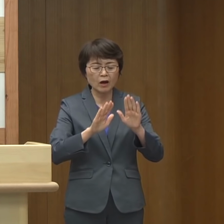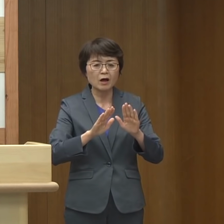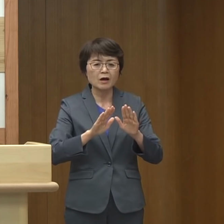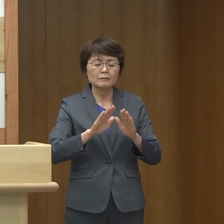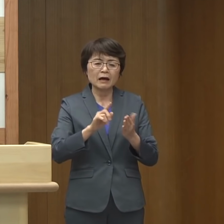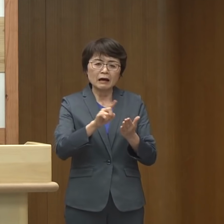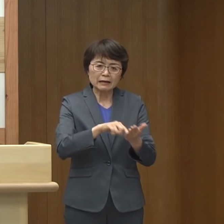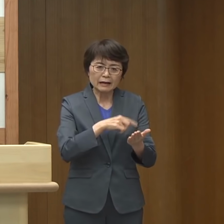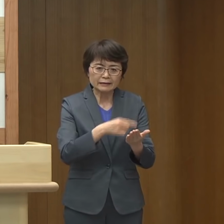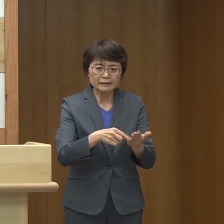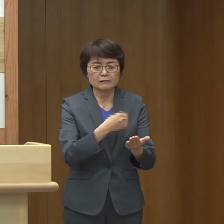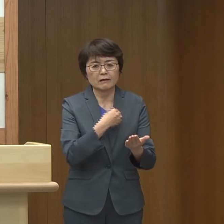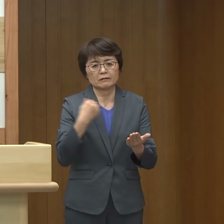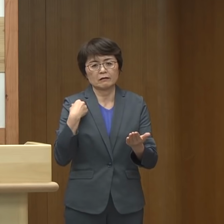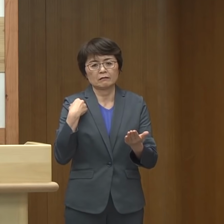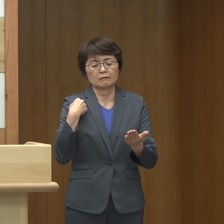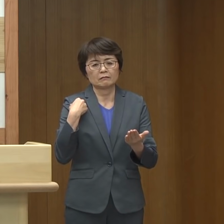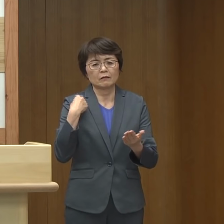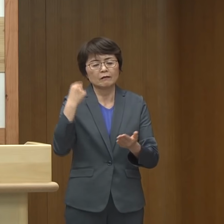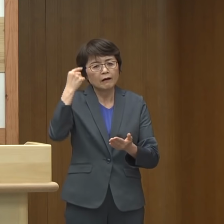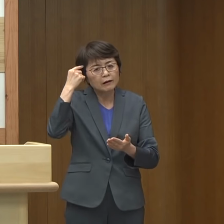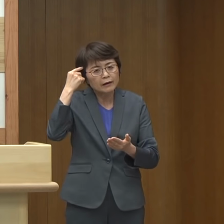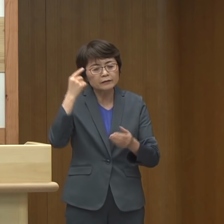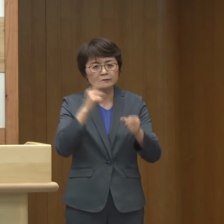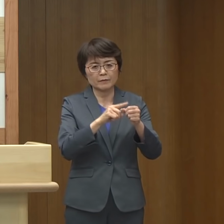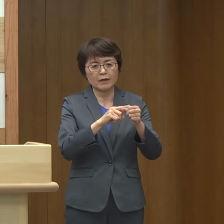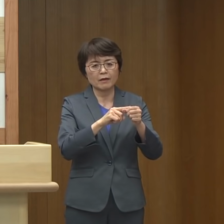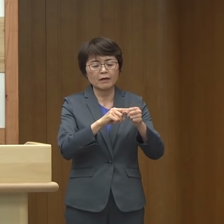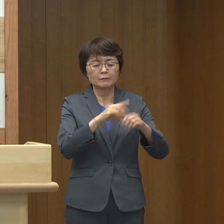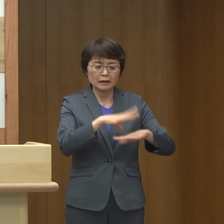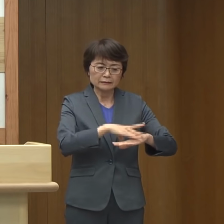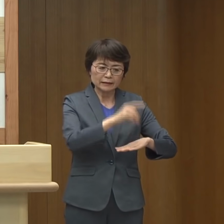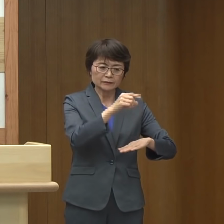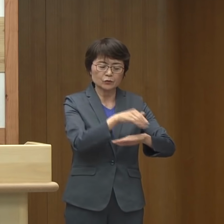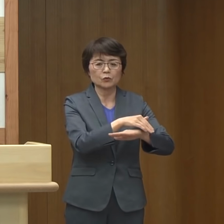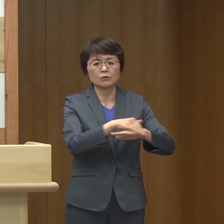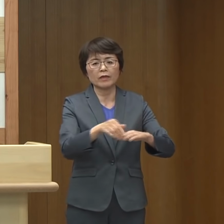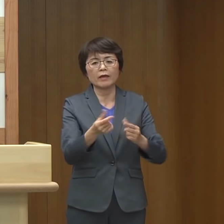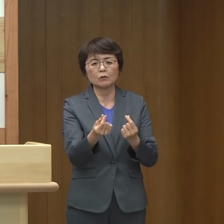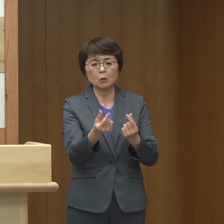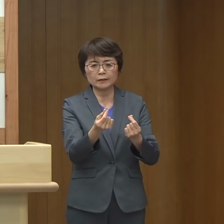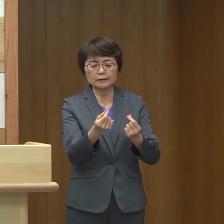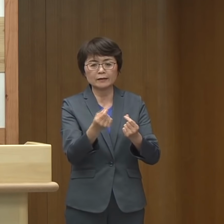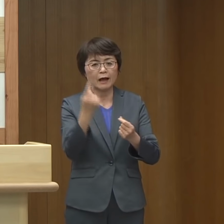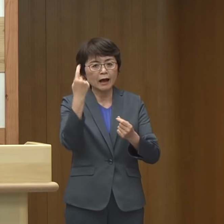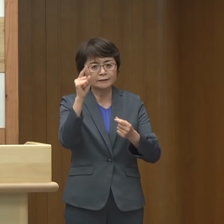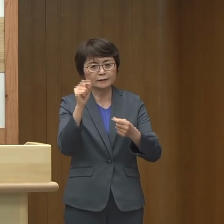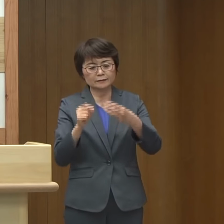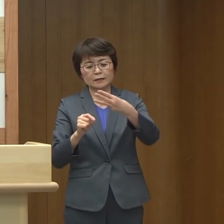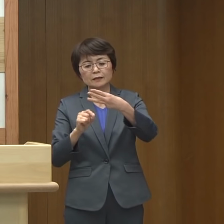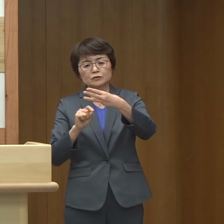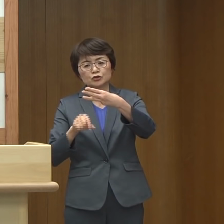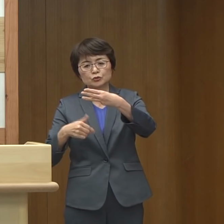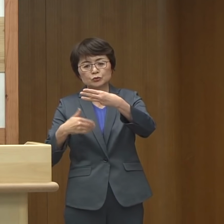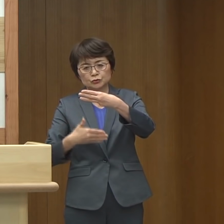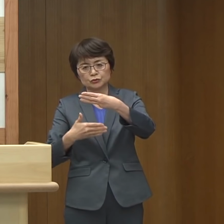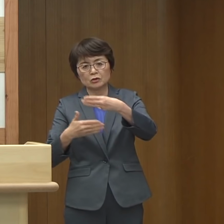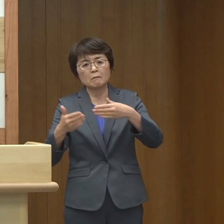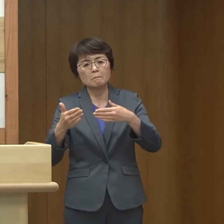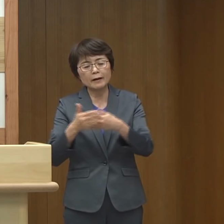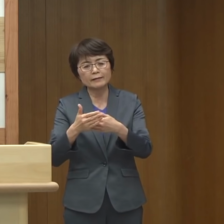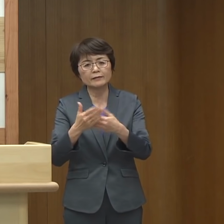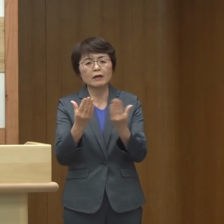ふうに考えるため、当初の予定通り明日の3月19日をもって終了